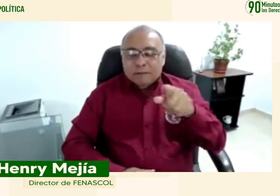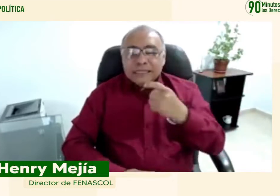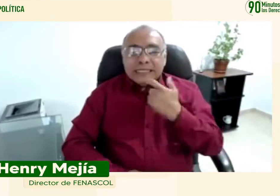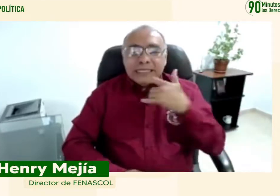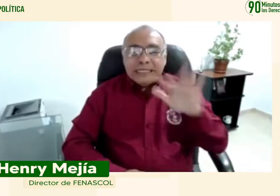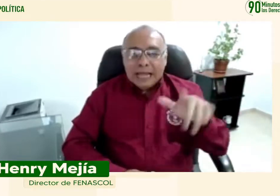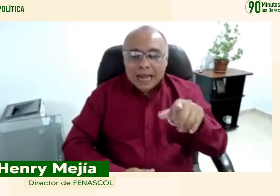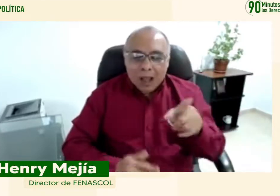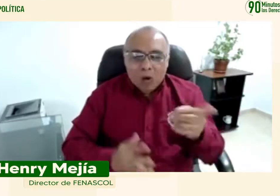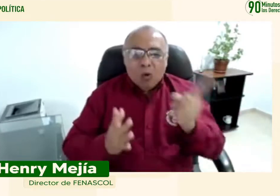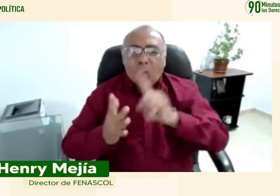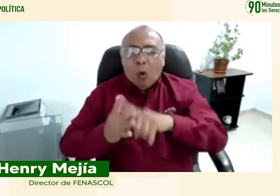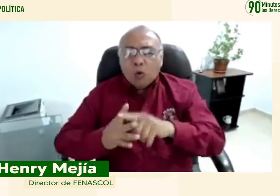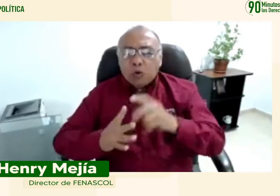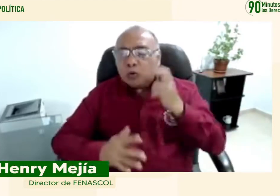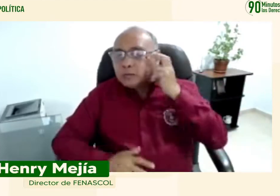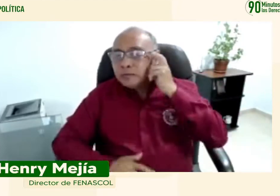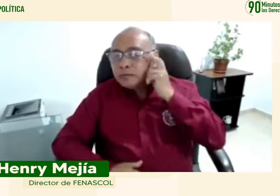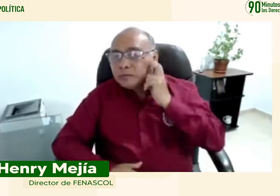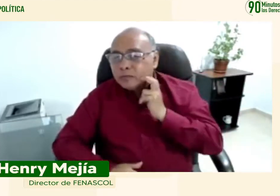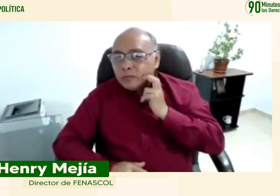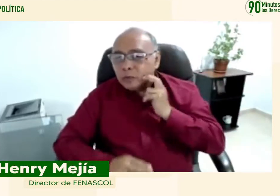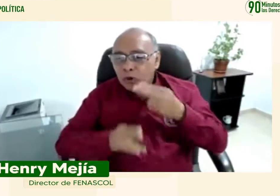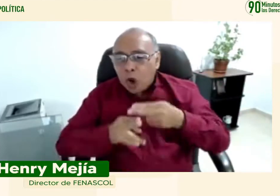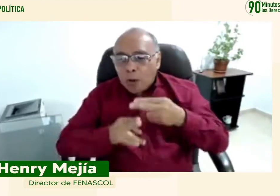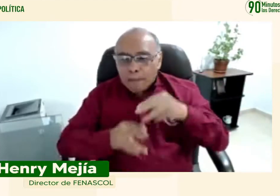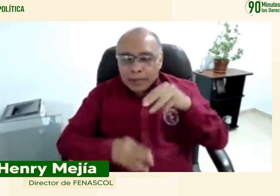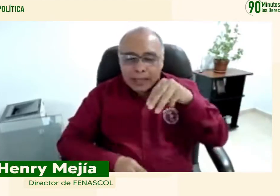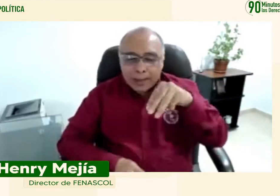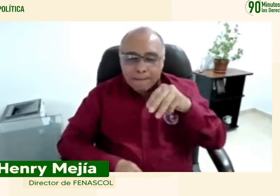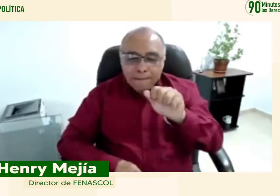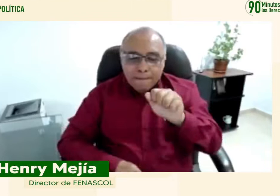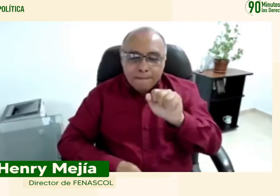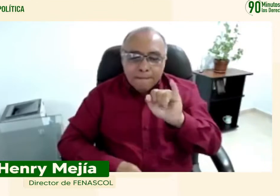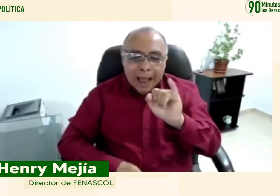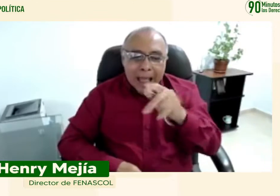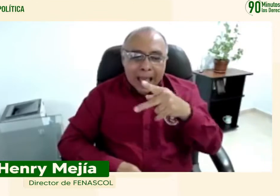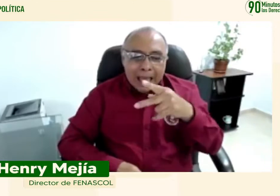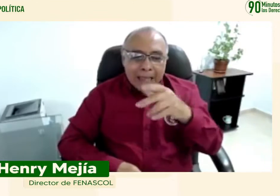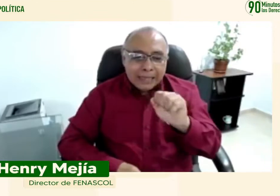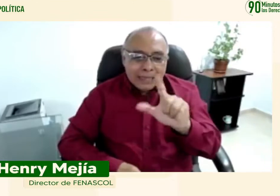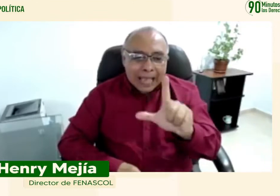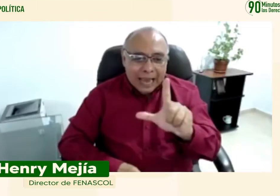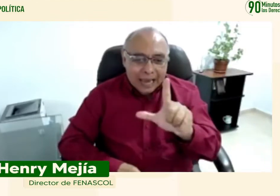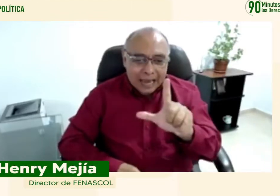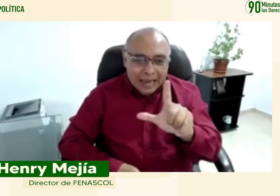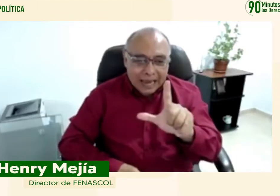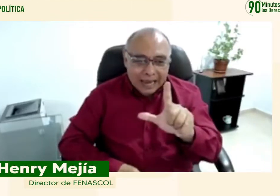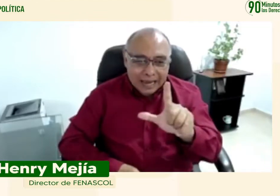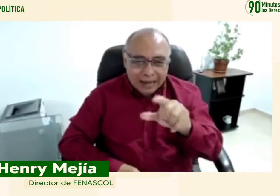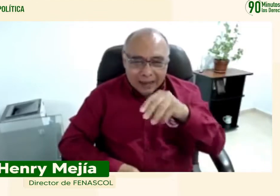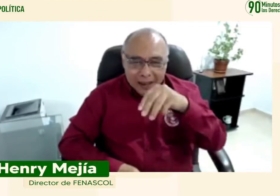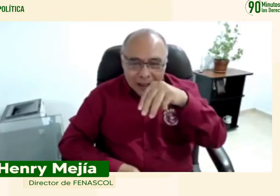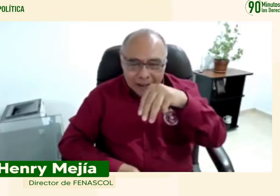estuve en este espacio de sincelejo u otra persona que esté su seña y se llama michael